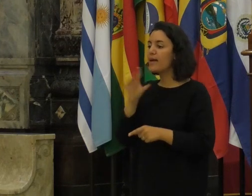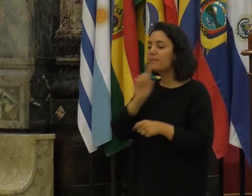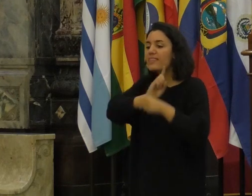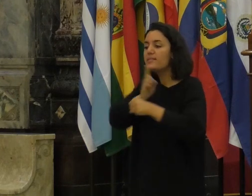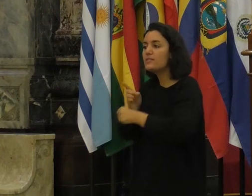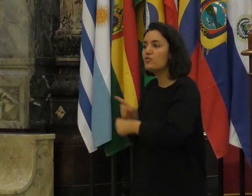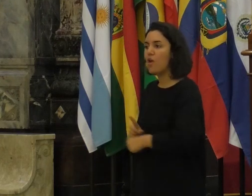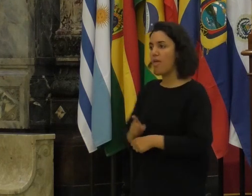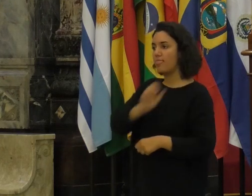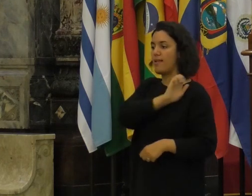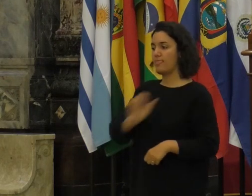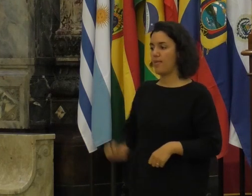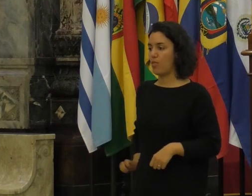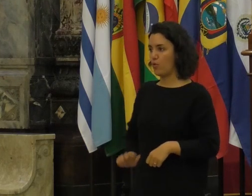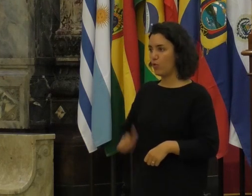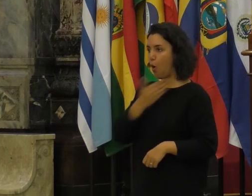nivel gubernamental.